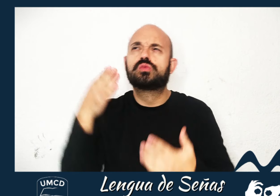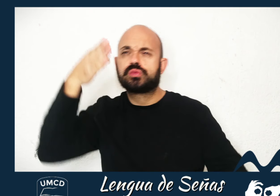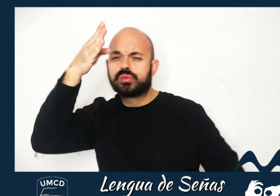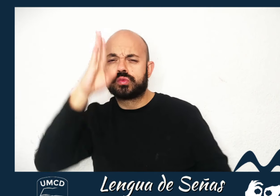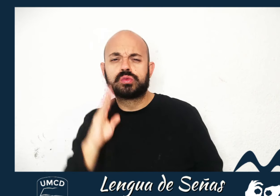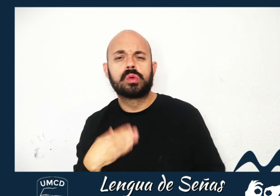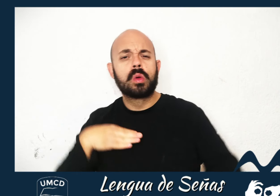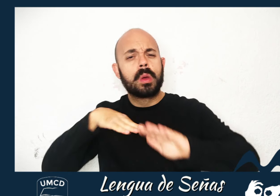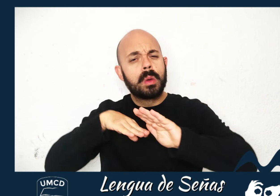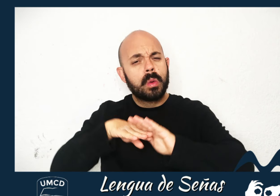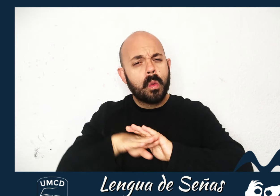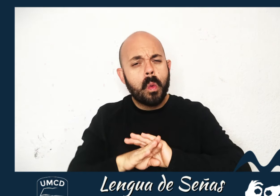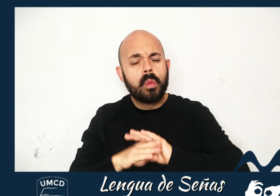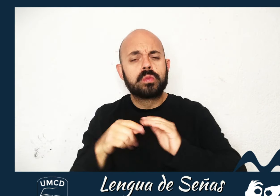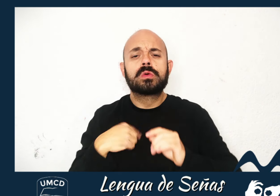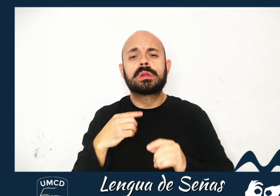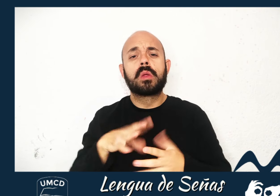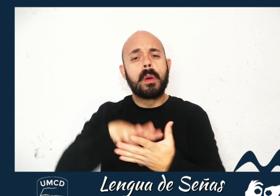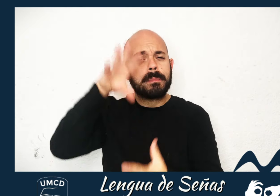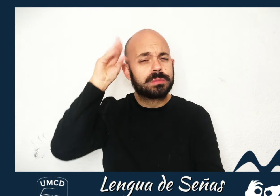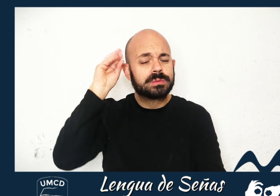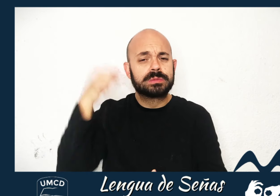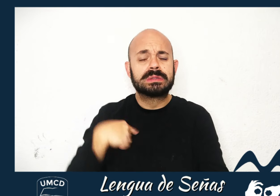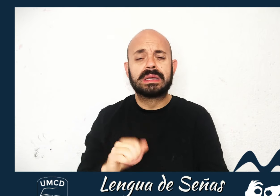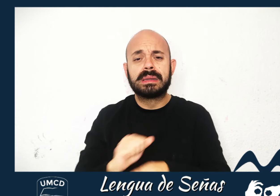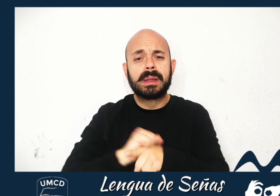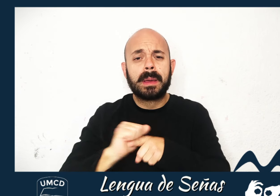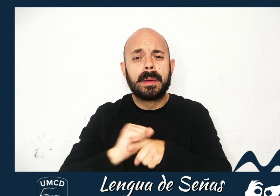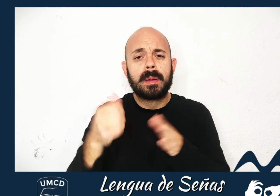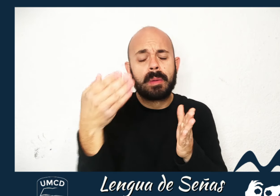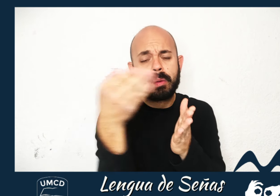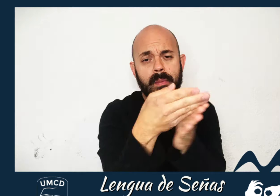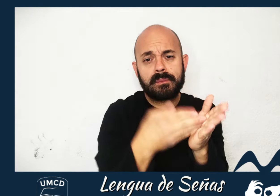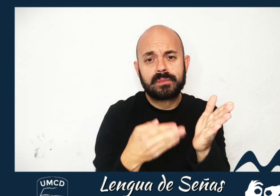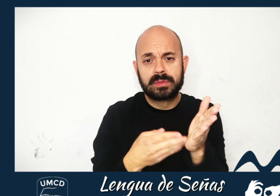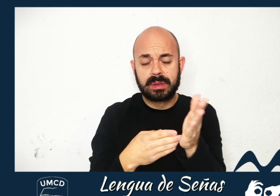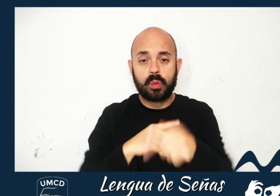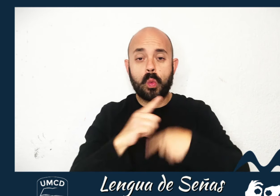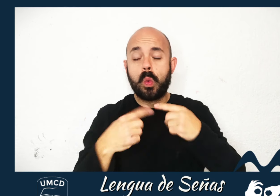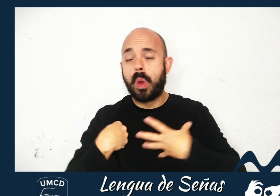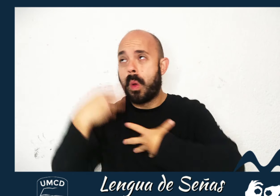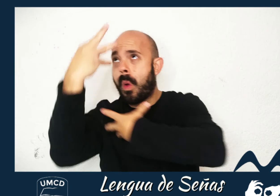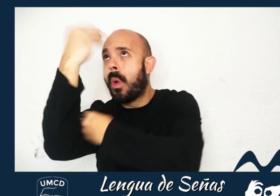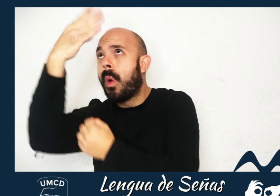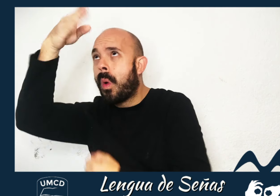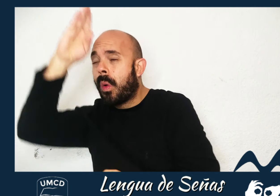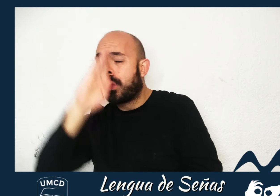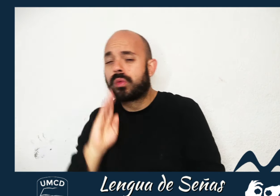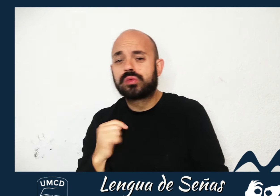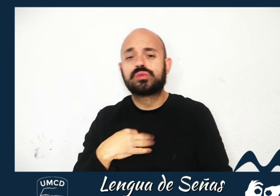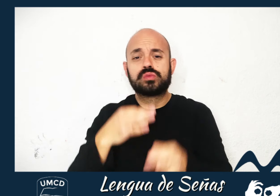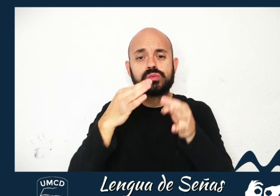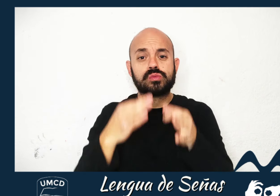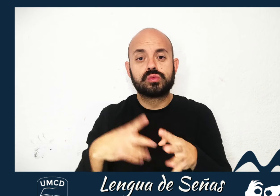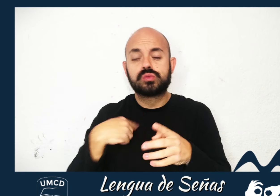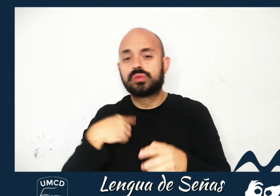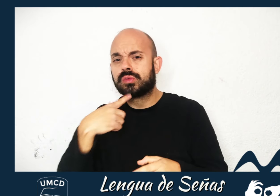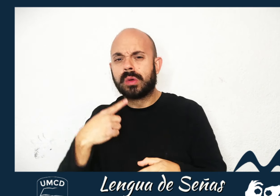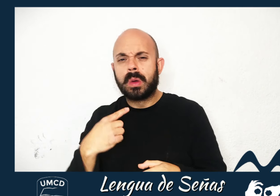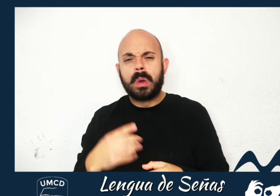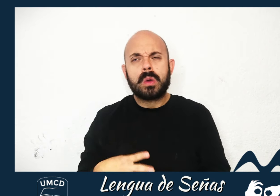sus mandamientos, y es en esa relación de obediencia en donde la relación con Dios se manifiesta de una manera